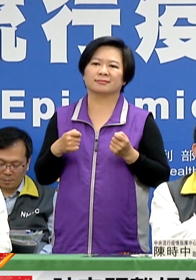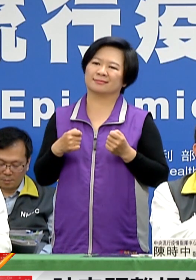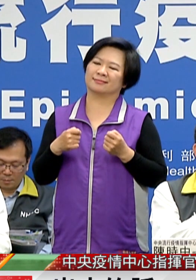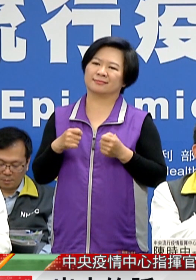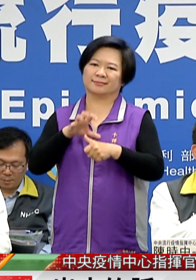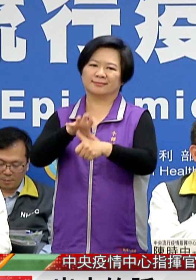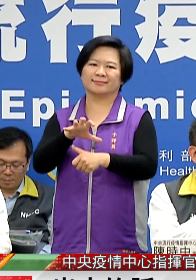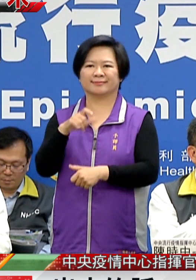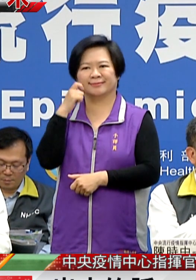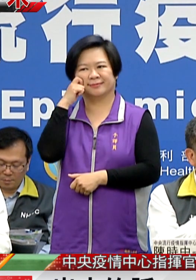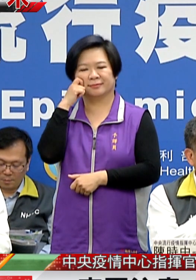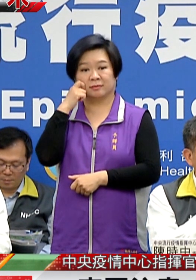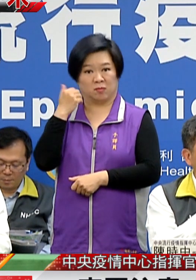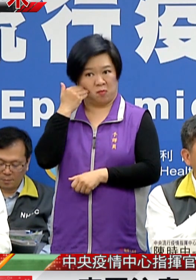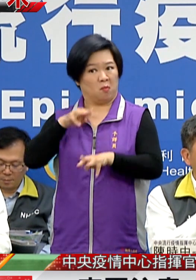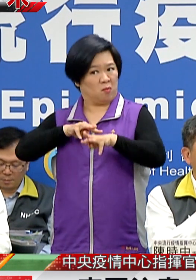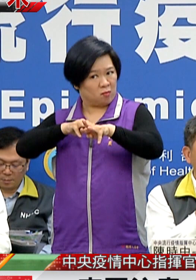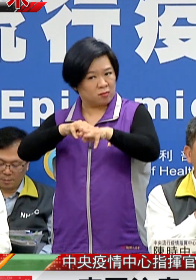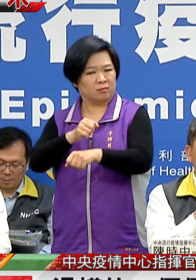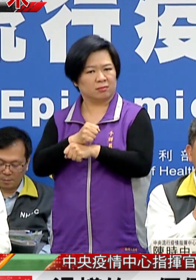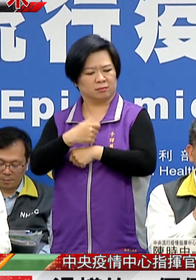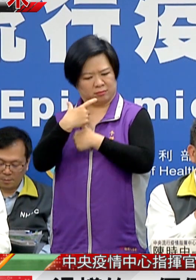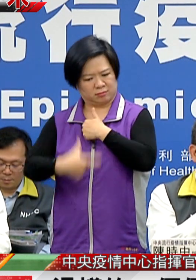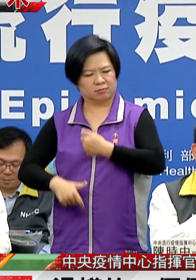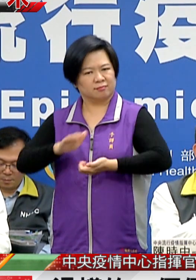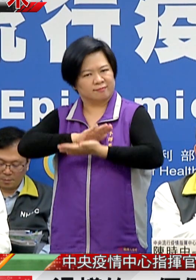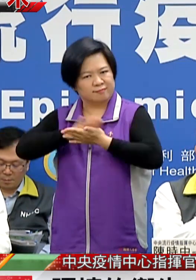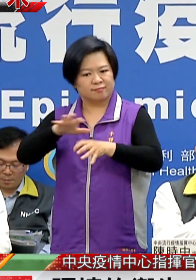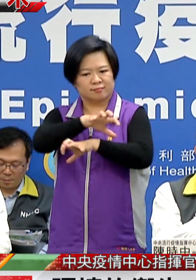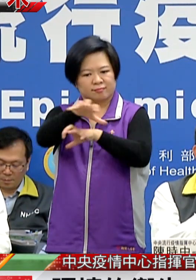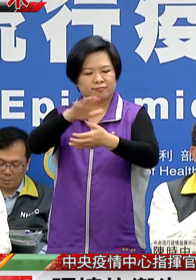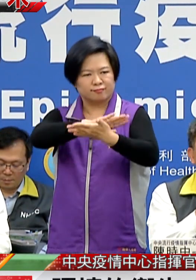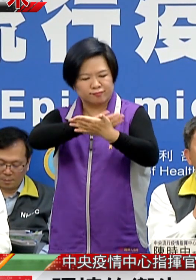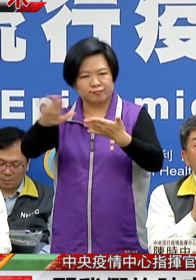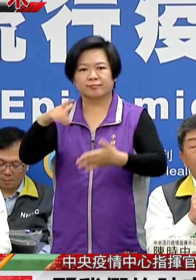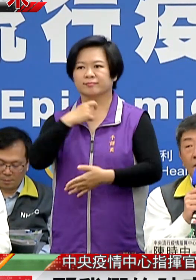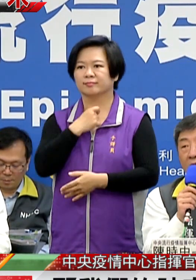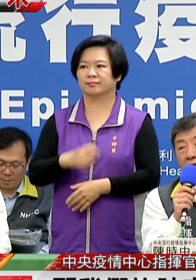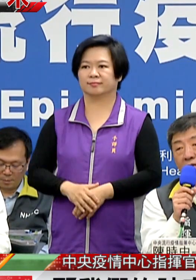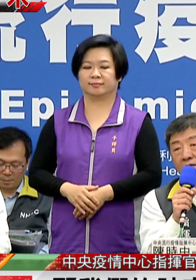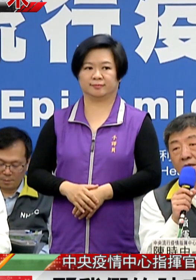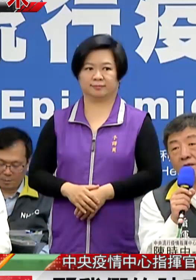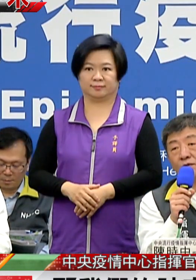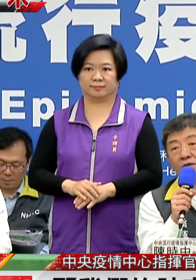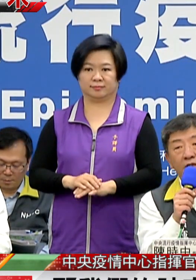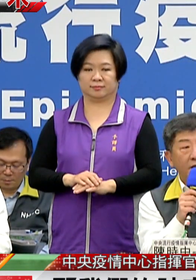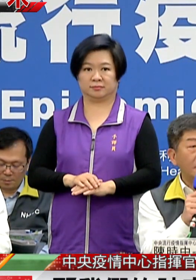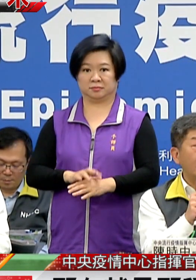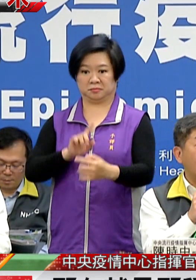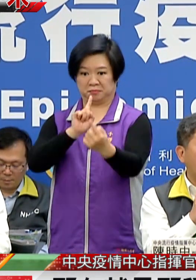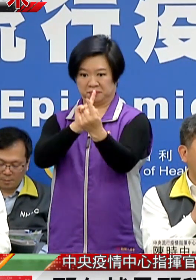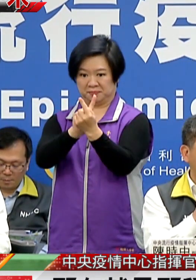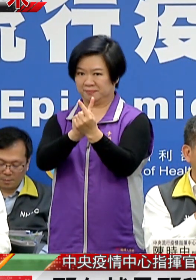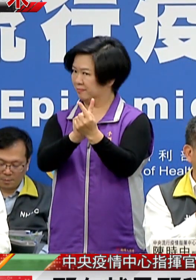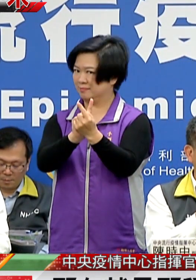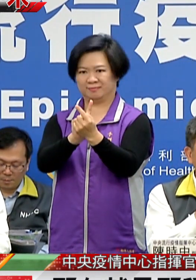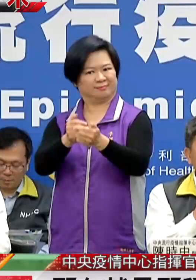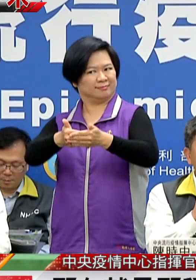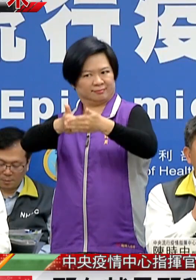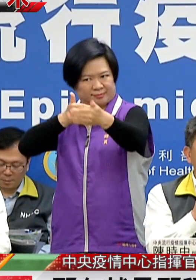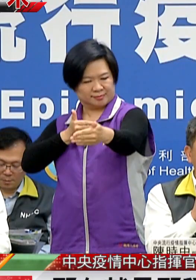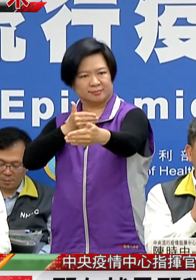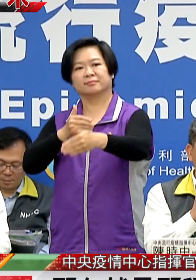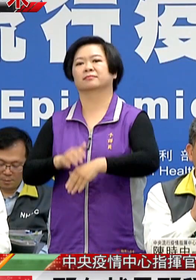话，一定要好注意这样的一个个人的卫生、环境的卫生，好，那我们的社交的距离，好，那